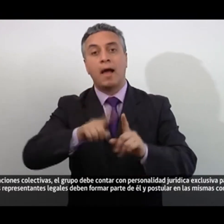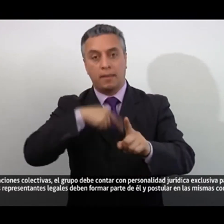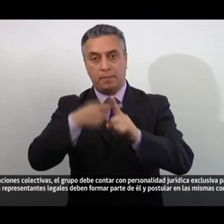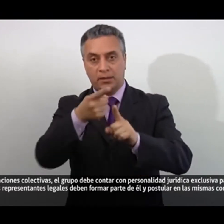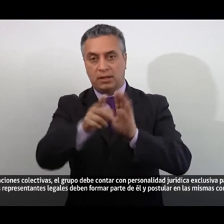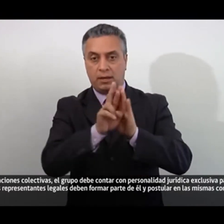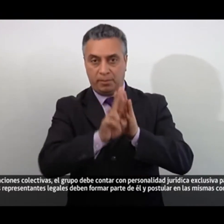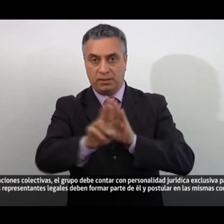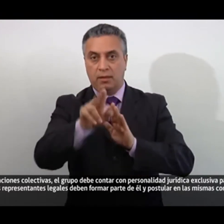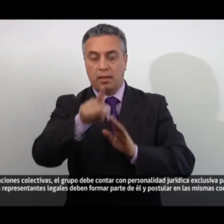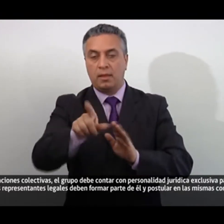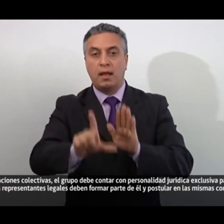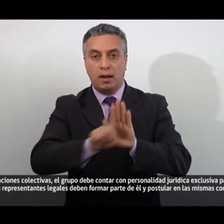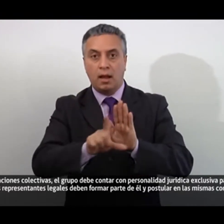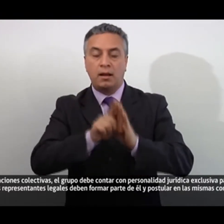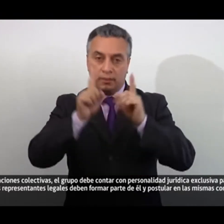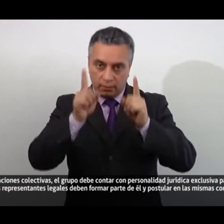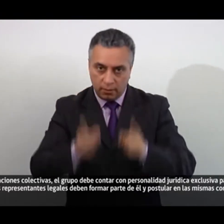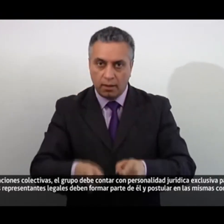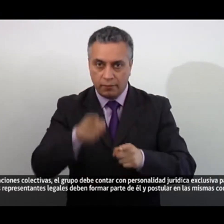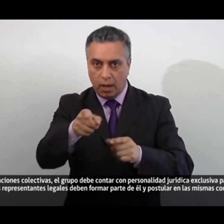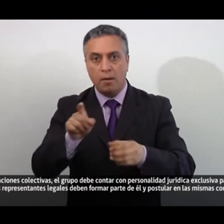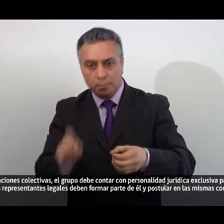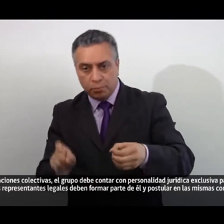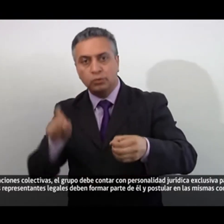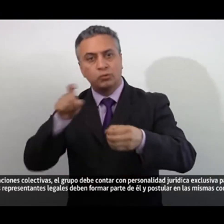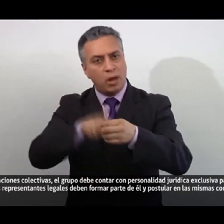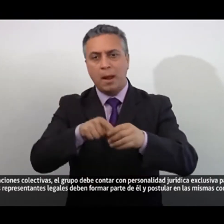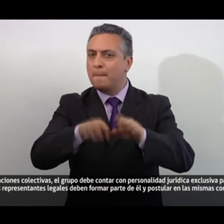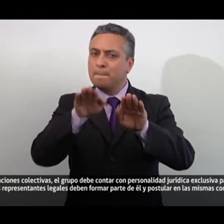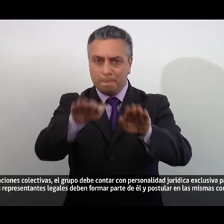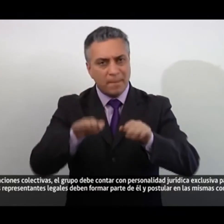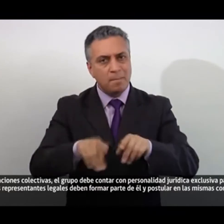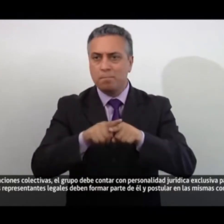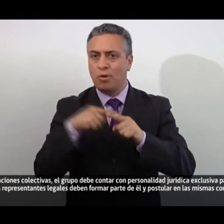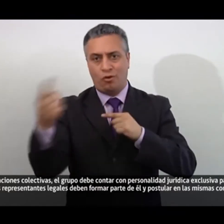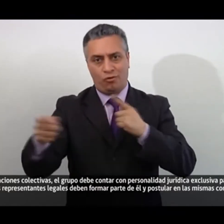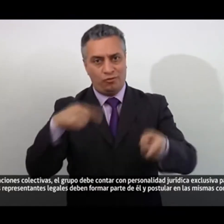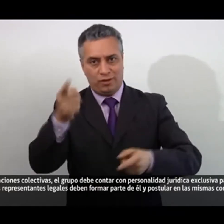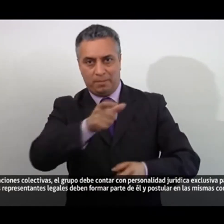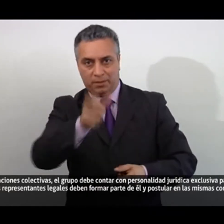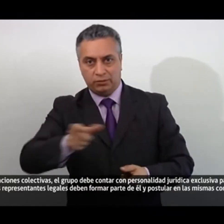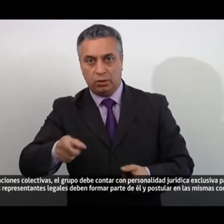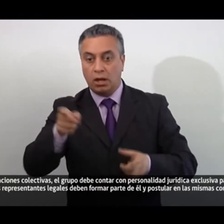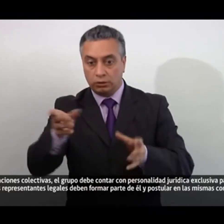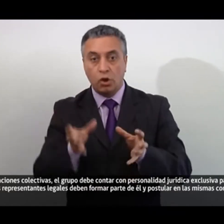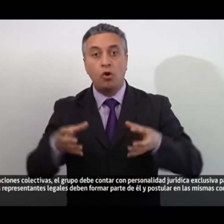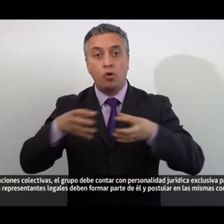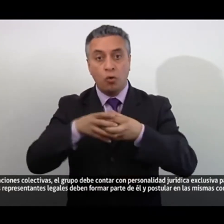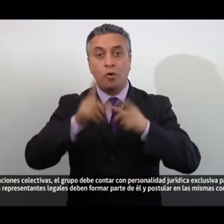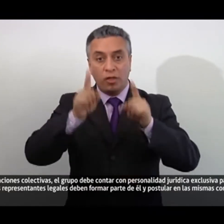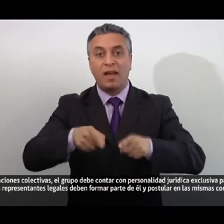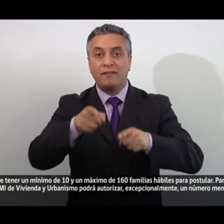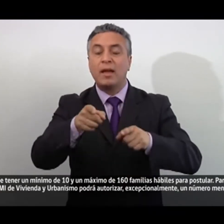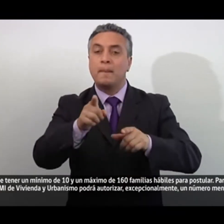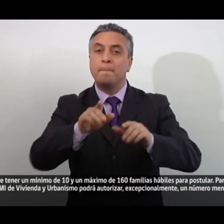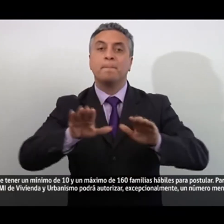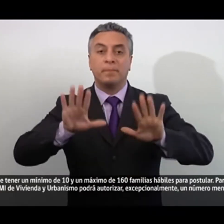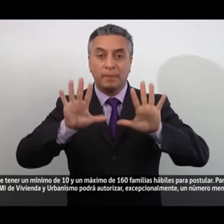efecto. Además, sus representantes legales deben formar parte de él y postular en las mismas condiciones que el resto. El grupo debe tener